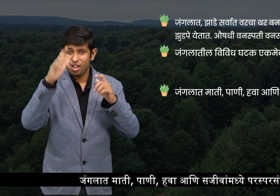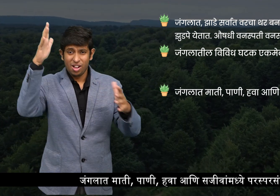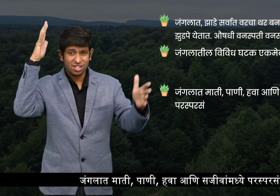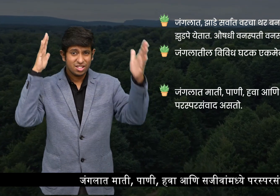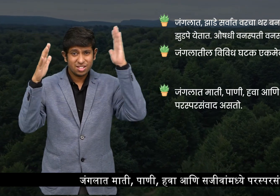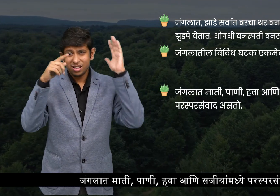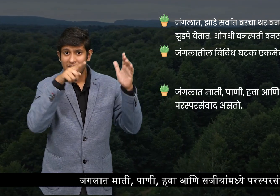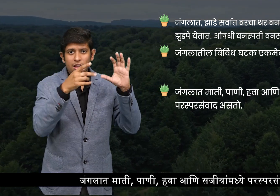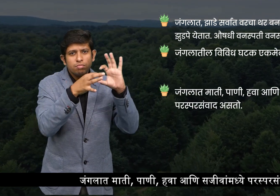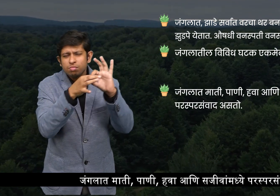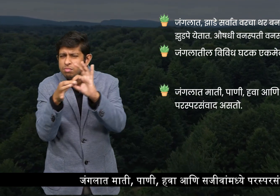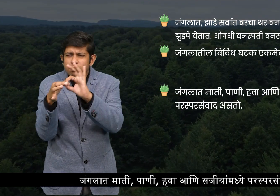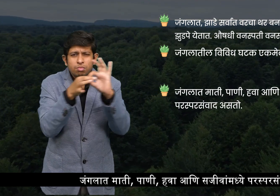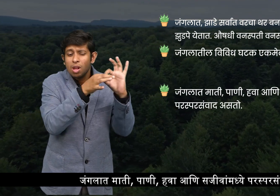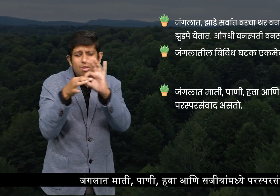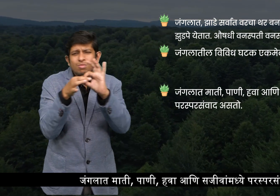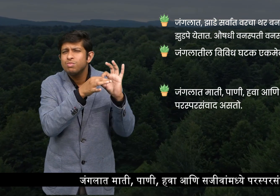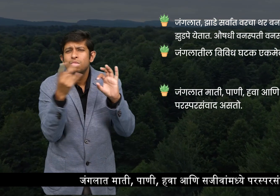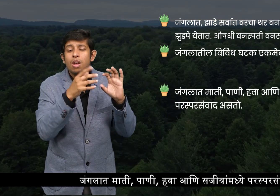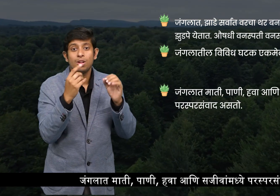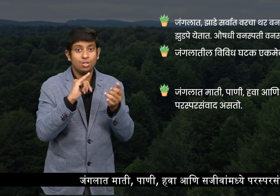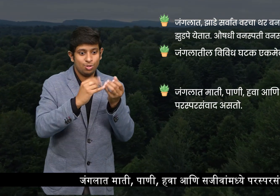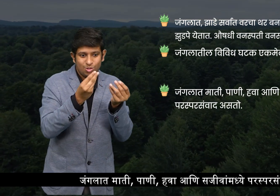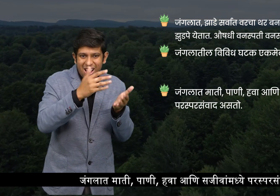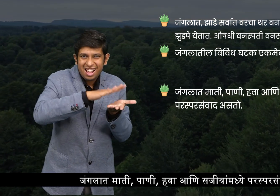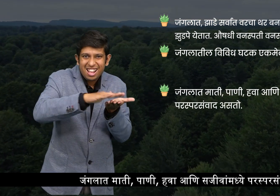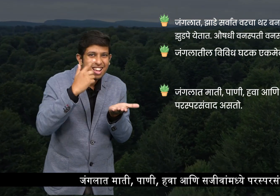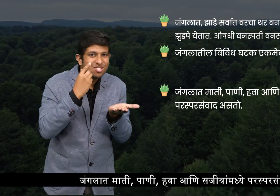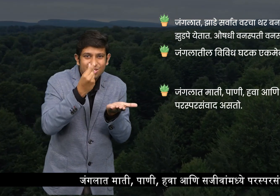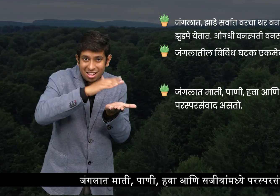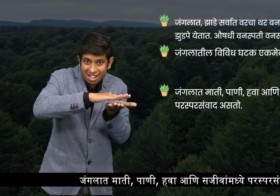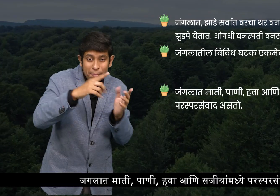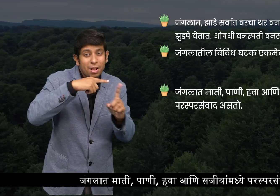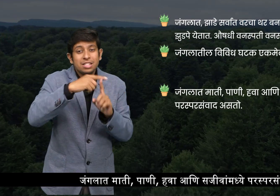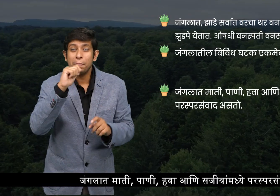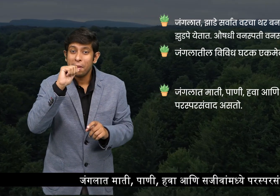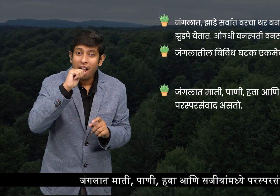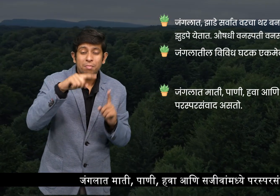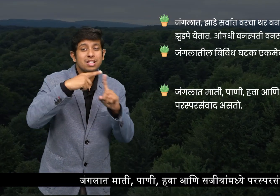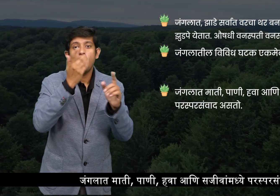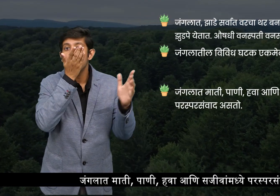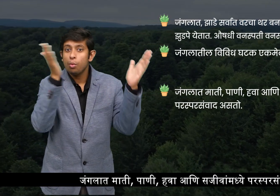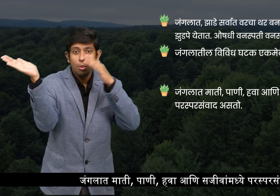आठवा, जंगलात माती, पाणी, हवा आणि सजीवांमध्ये परस्पर संवाद असतो.